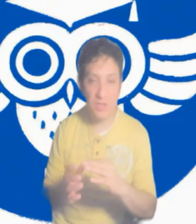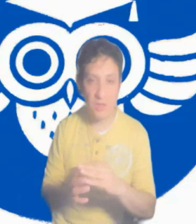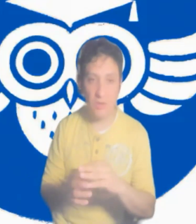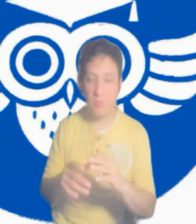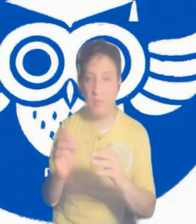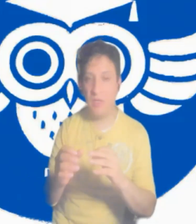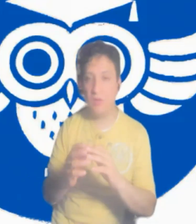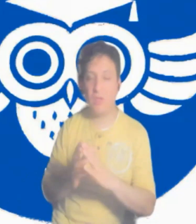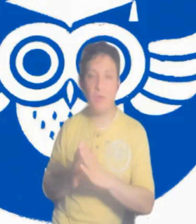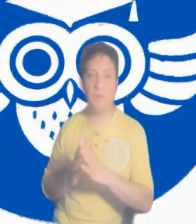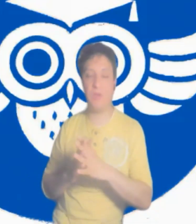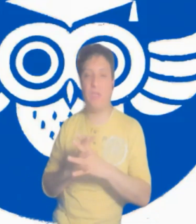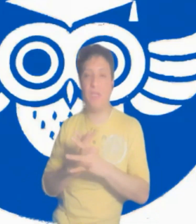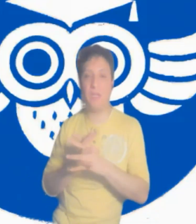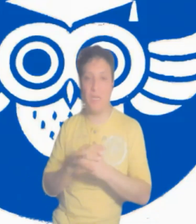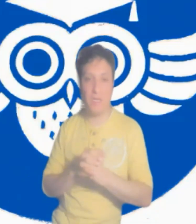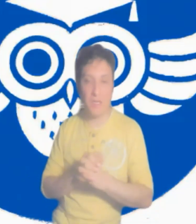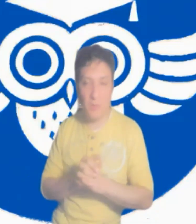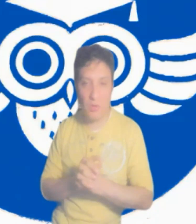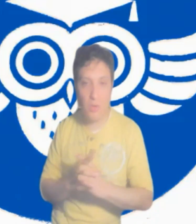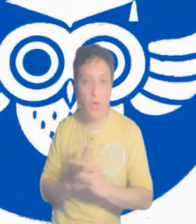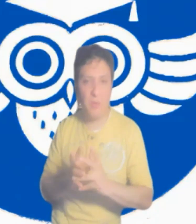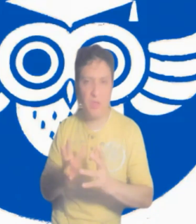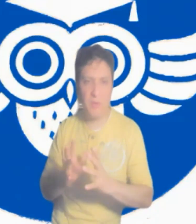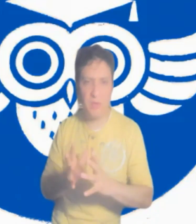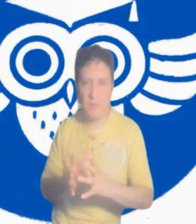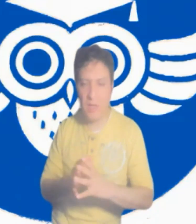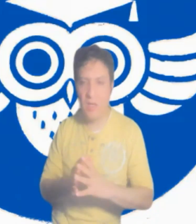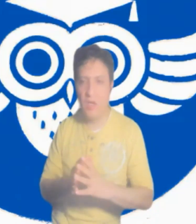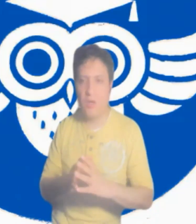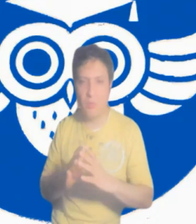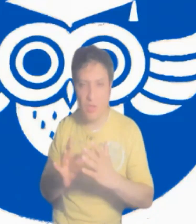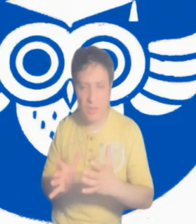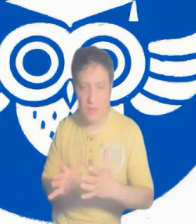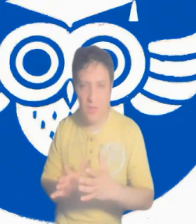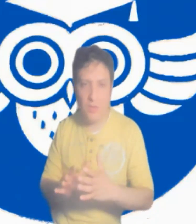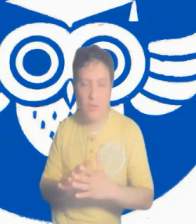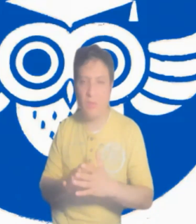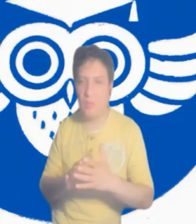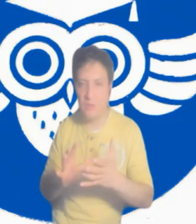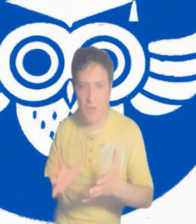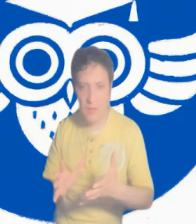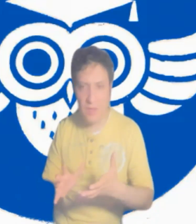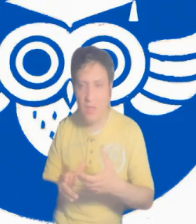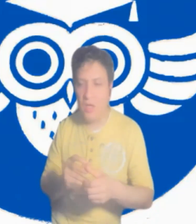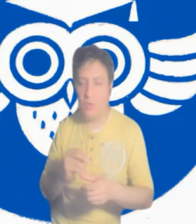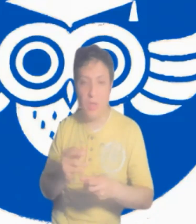Hola chicos, bienvenidos a un nuevo del canal del etimólogo. Hoy vamos a ver un tema muy sencillo, muy fácil, no